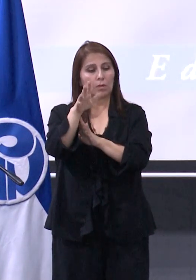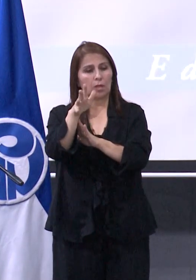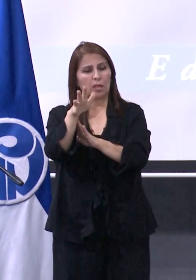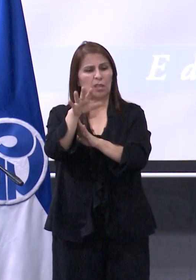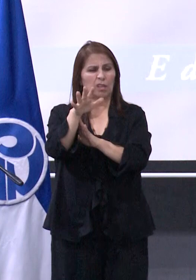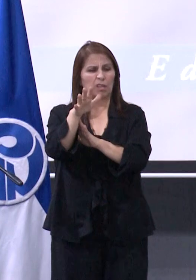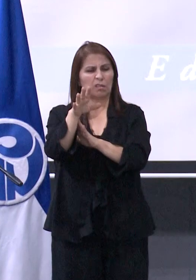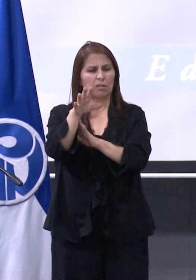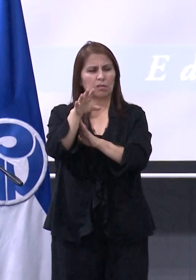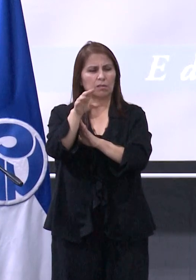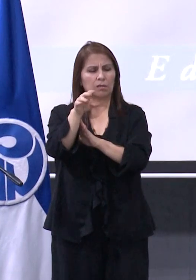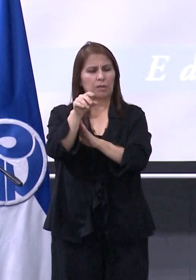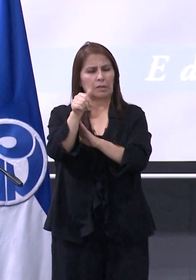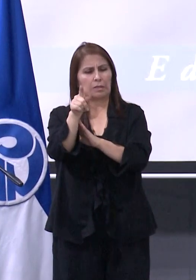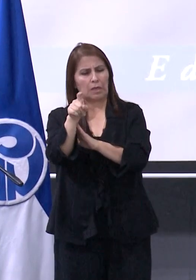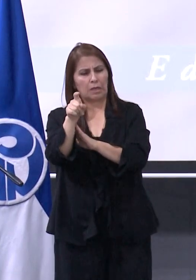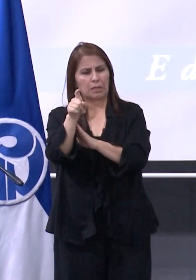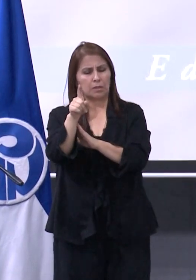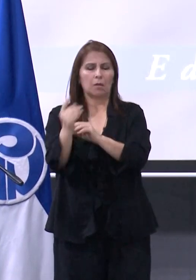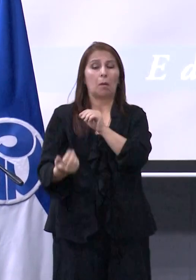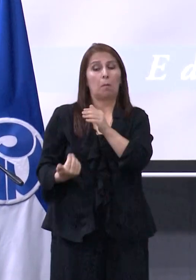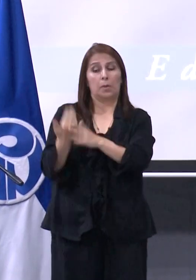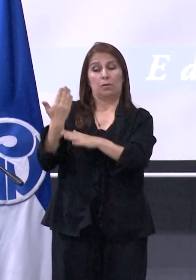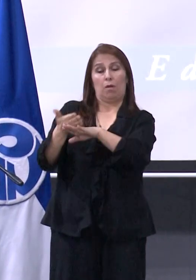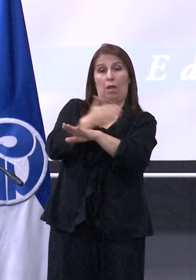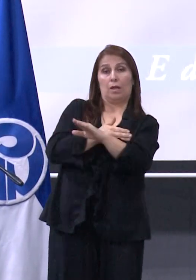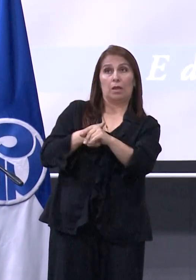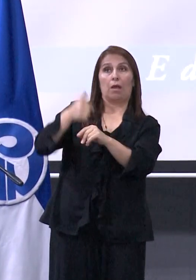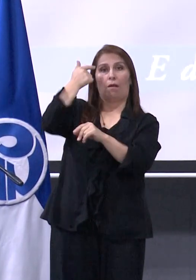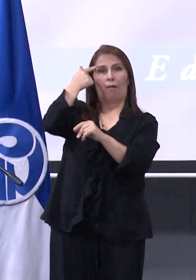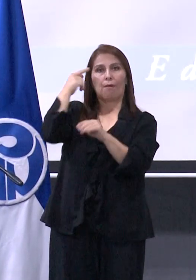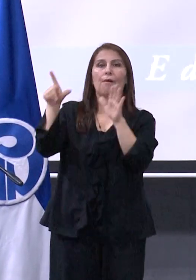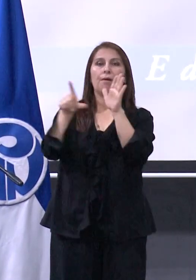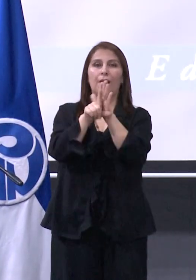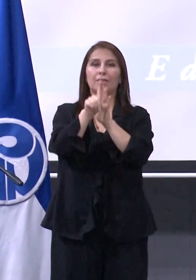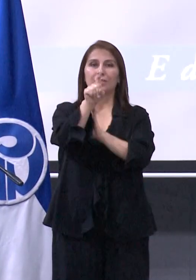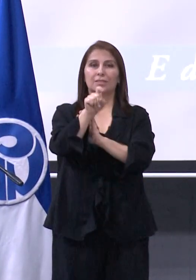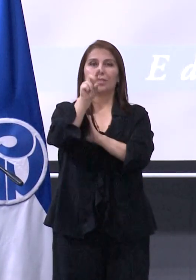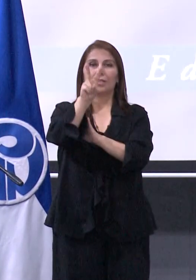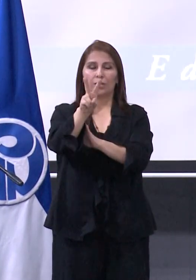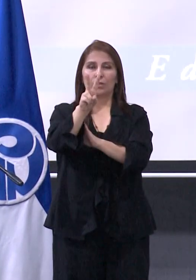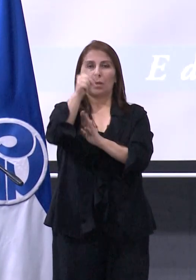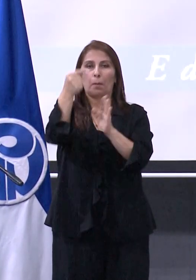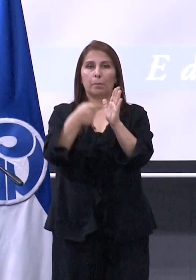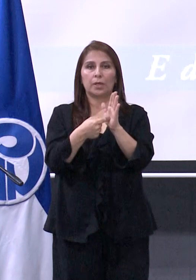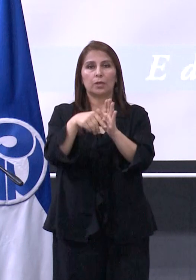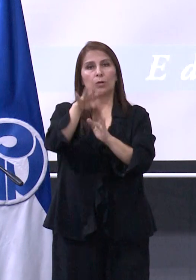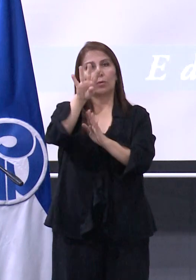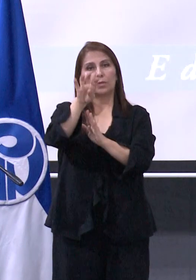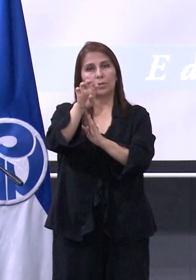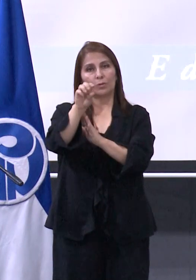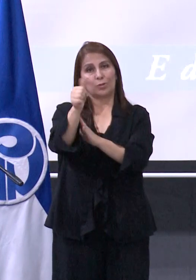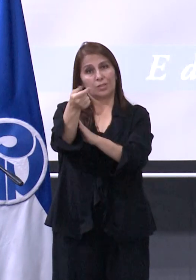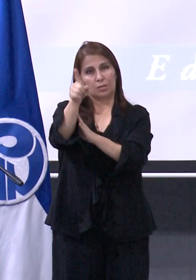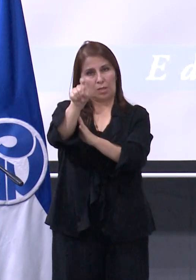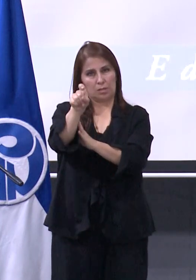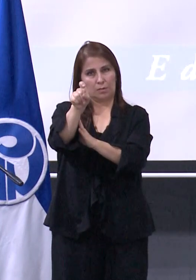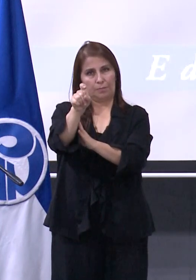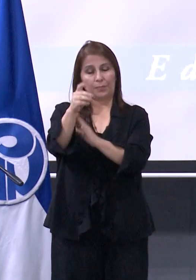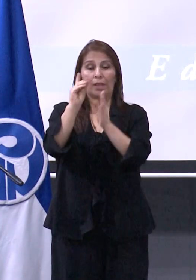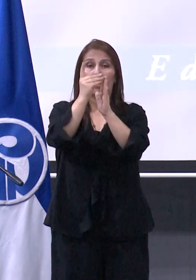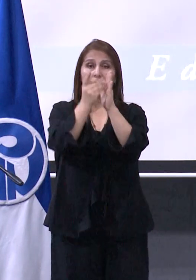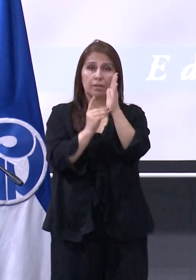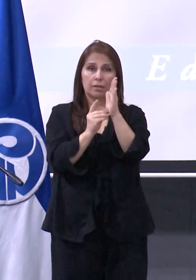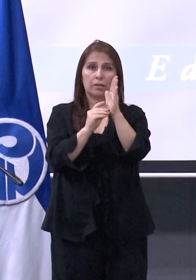1916 fue cuando se empezó a gestar con la ley 62 de 1916 y el decreto